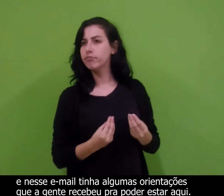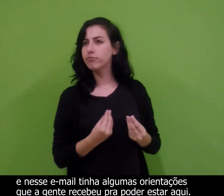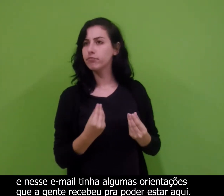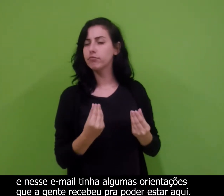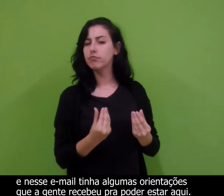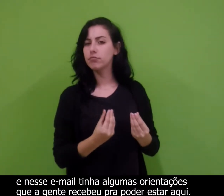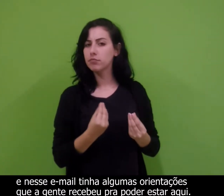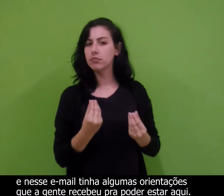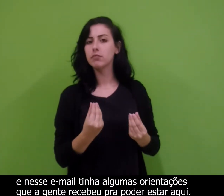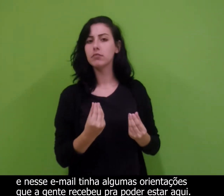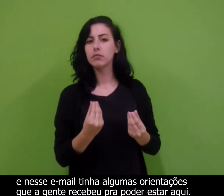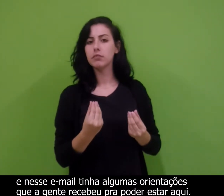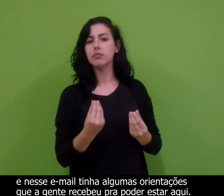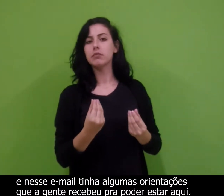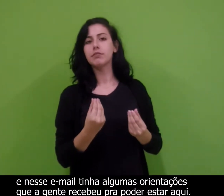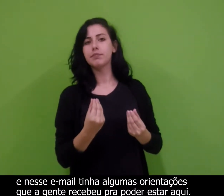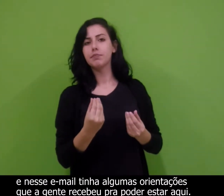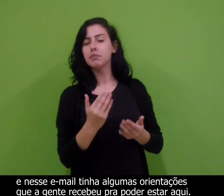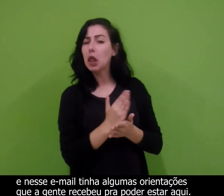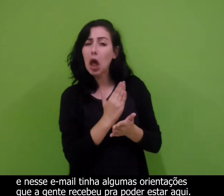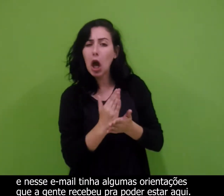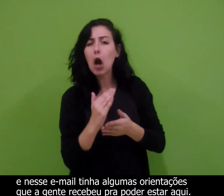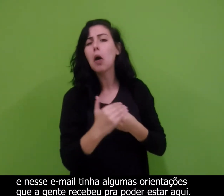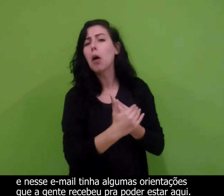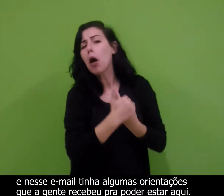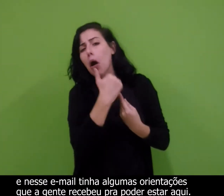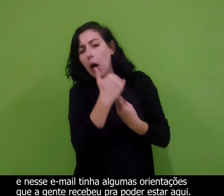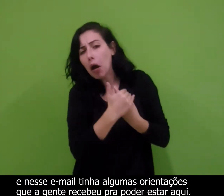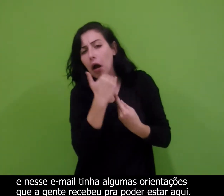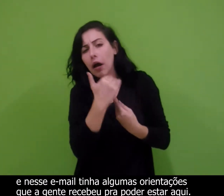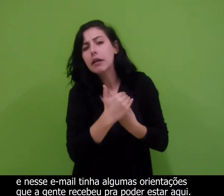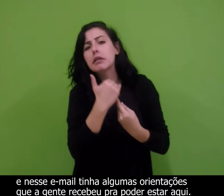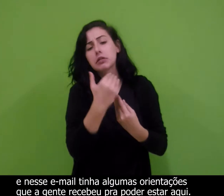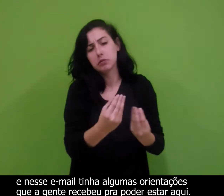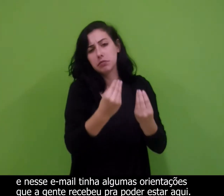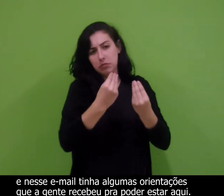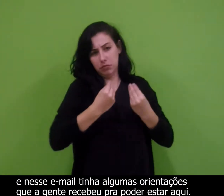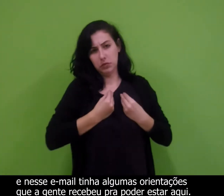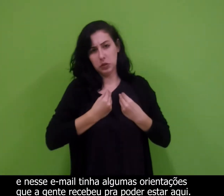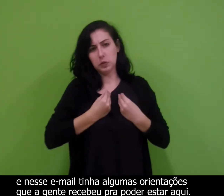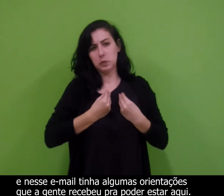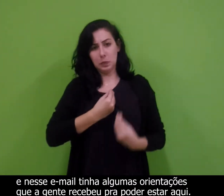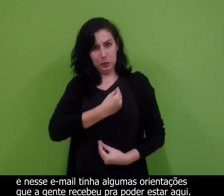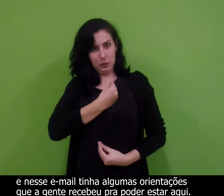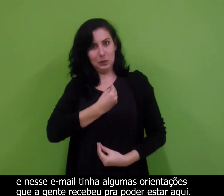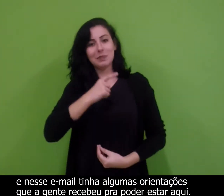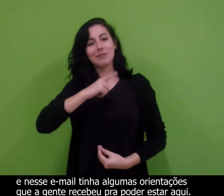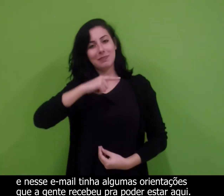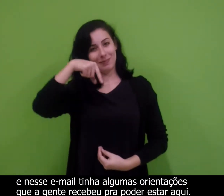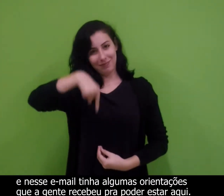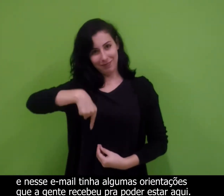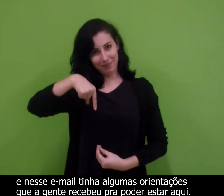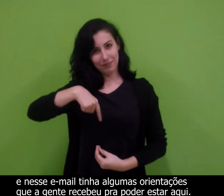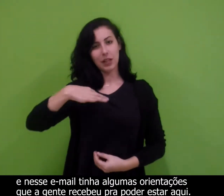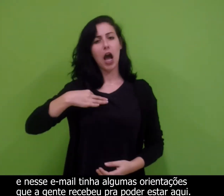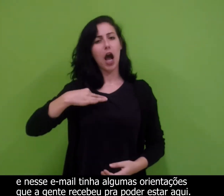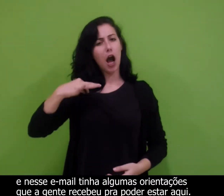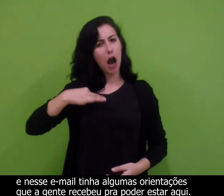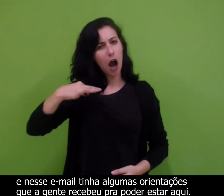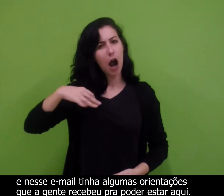um pouco algumas orientações que a gente recebeu para poder estar aqui, né?